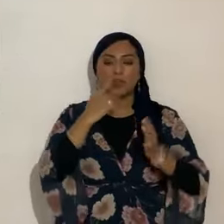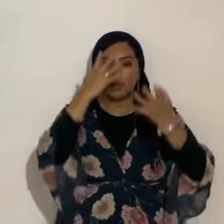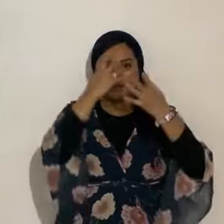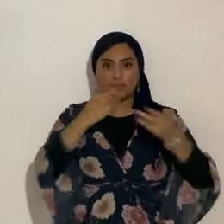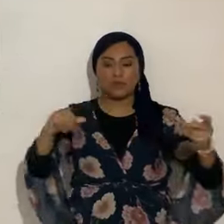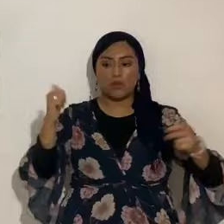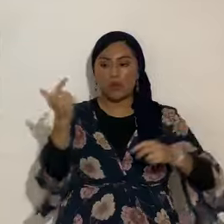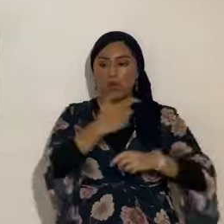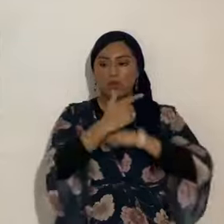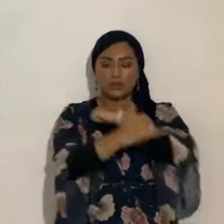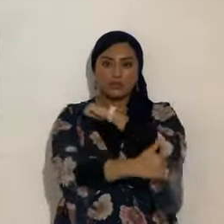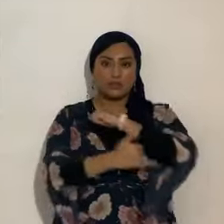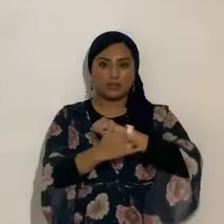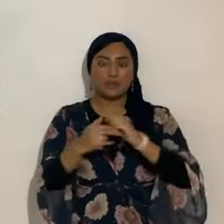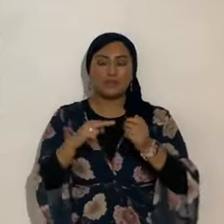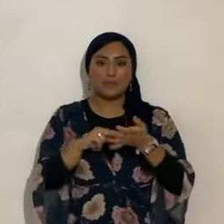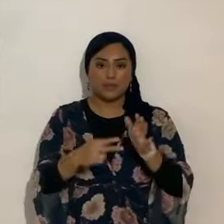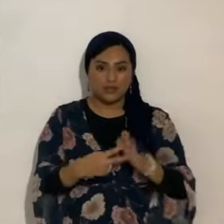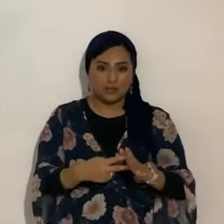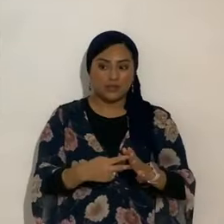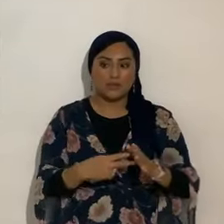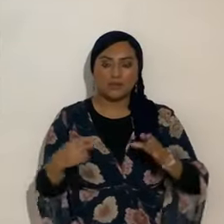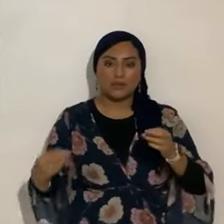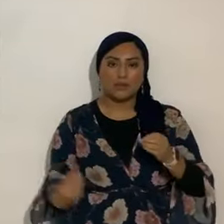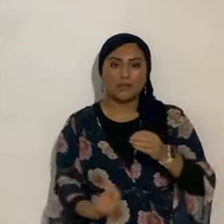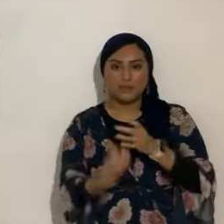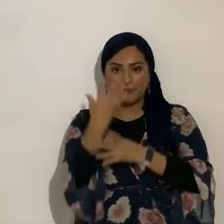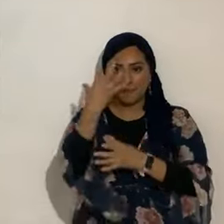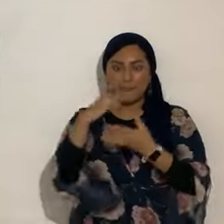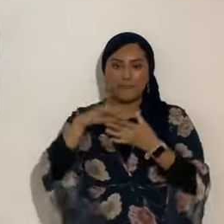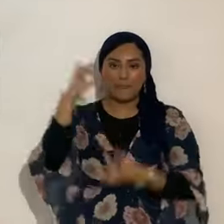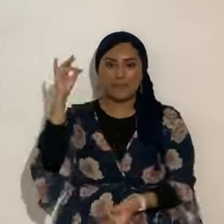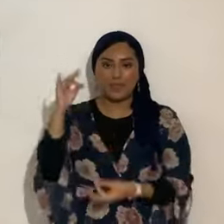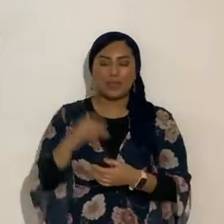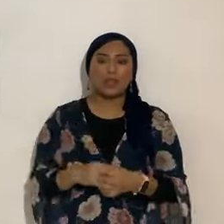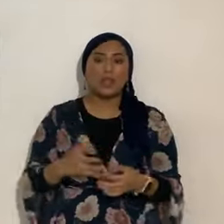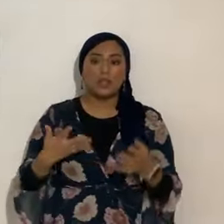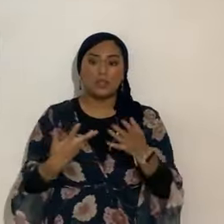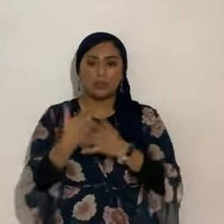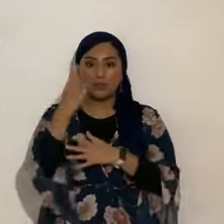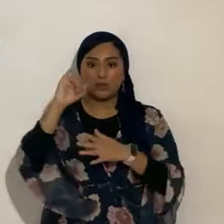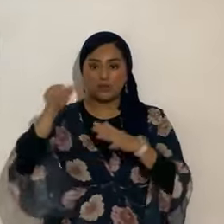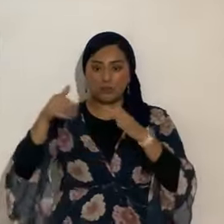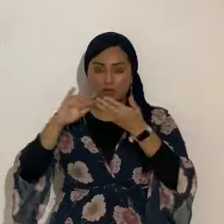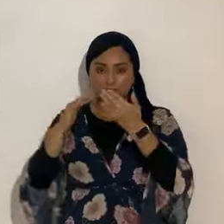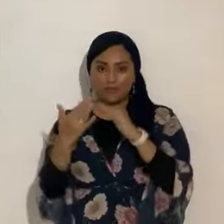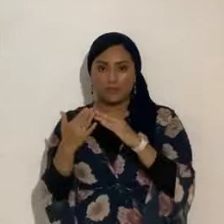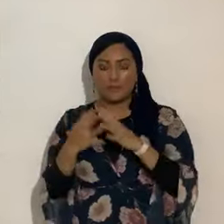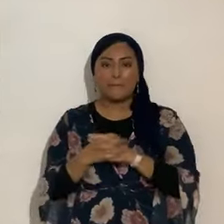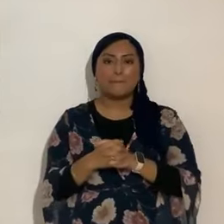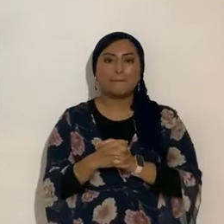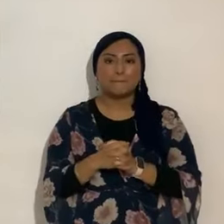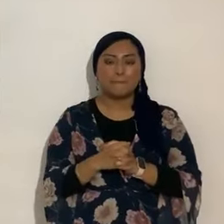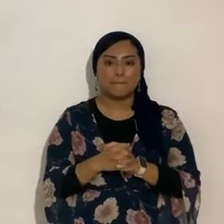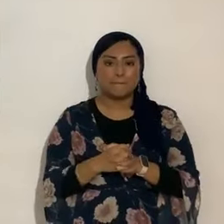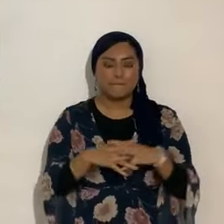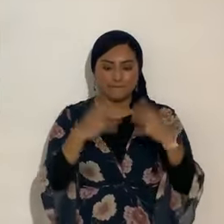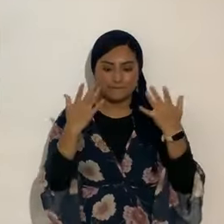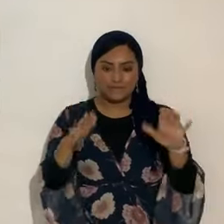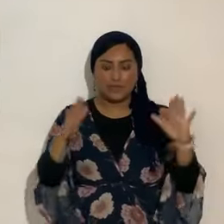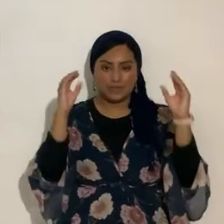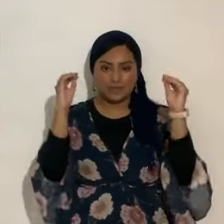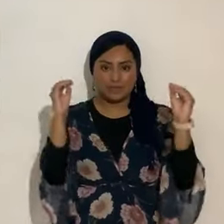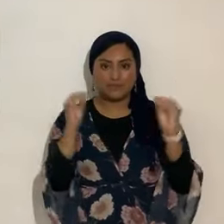las naciones, se refiere al crecimiento espiritual en la Nueva Jerusalén, en la Nueva Jerusalén. Eso ya está